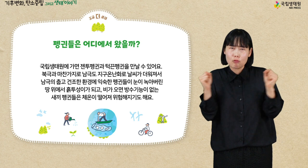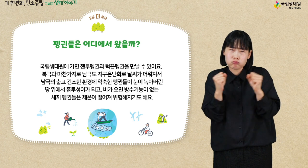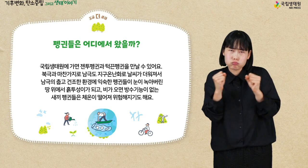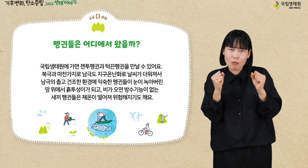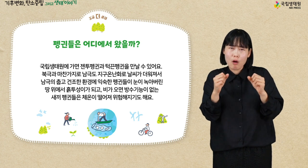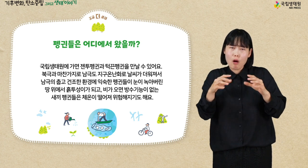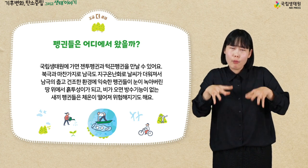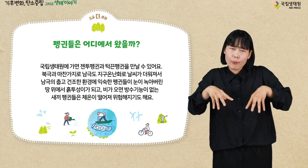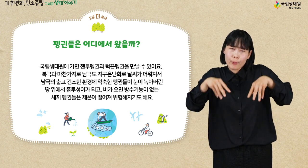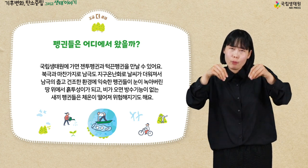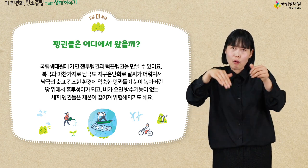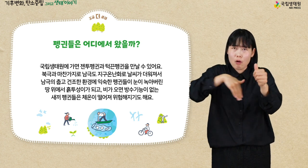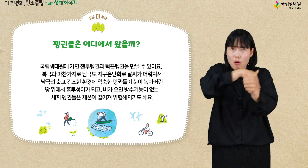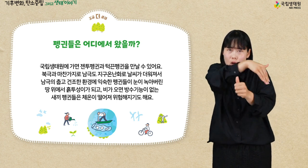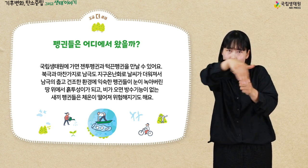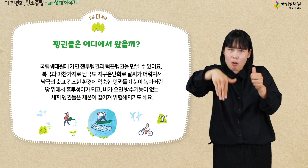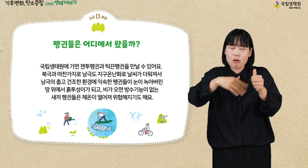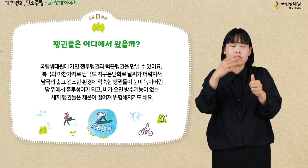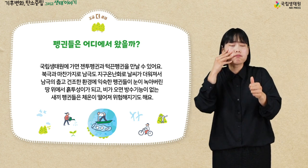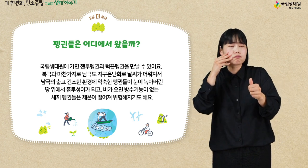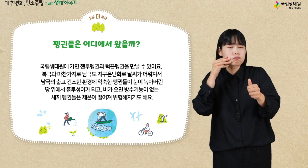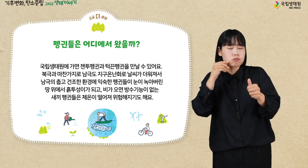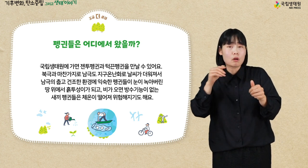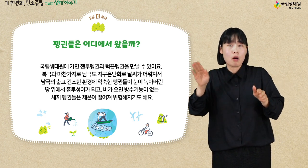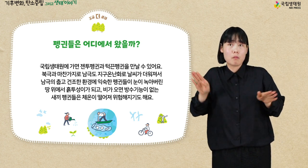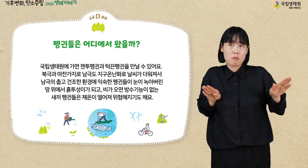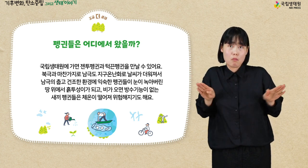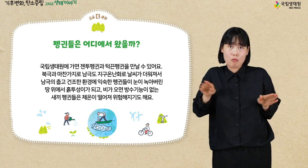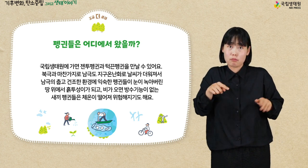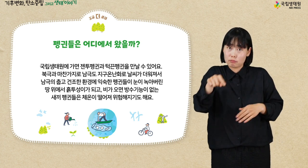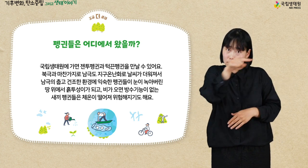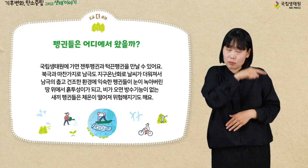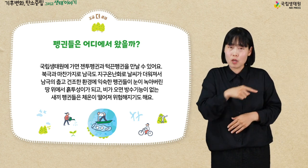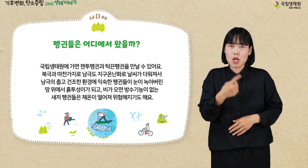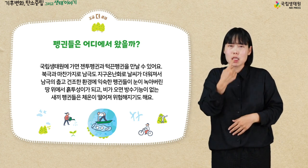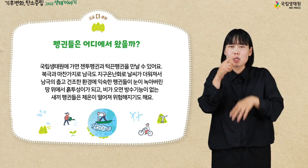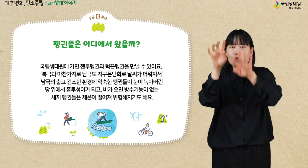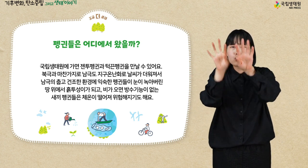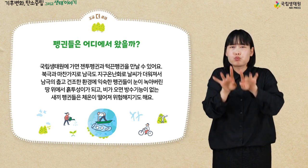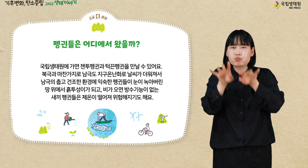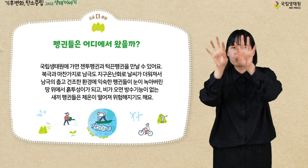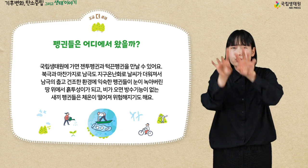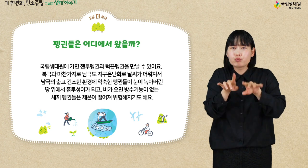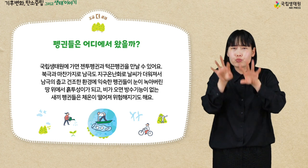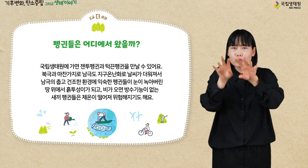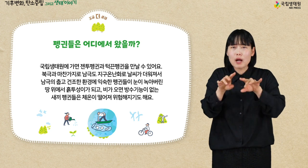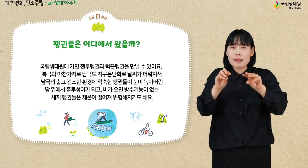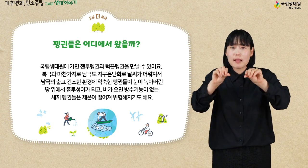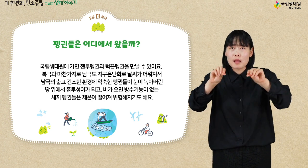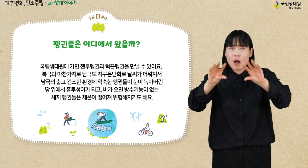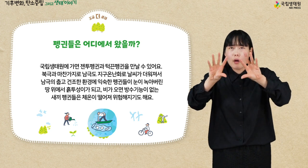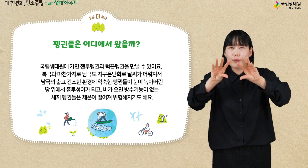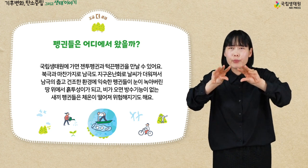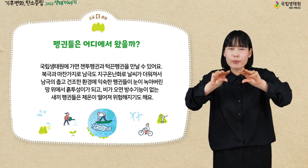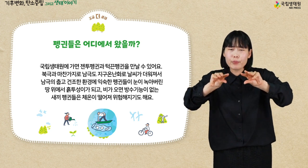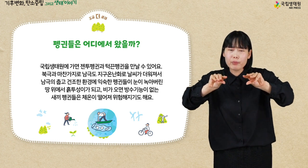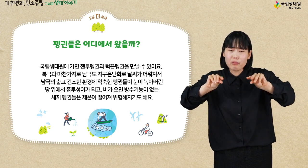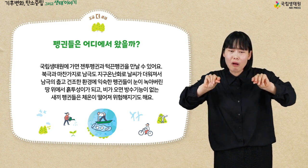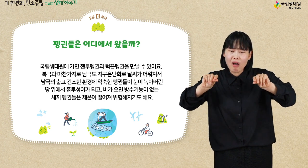남극의 춥고 건조한 환경에 익숙한 펭귄들이 눈이 녹아버린 땅 위에서 흙투성이가